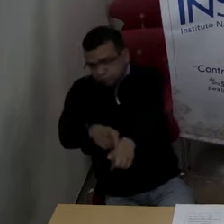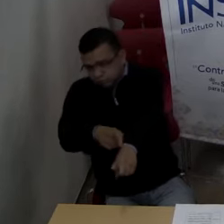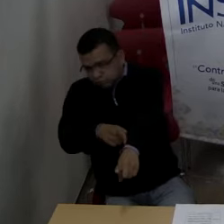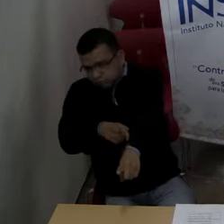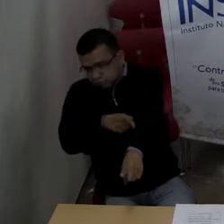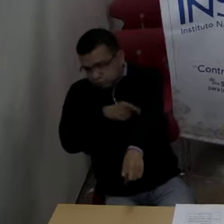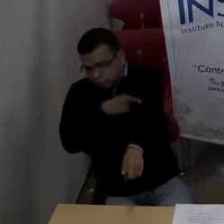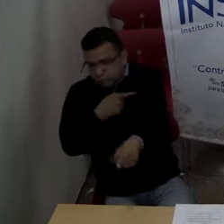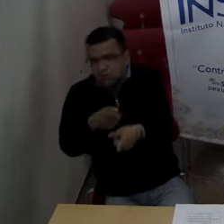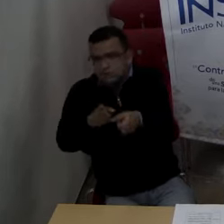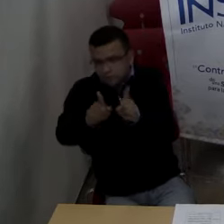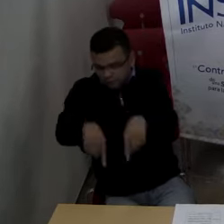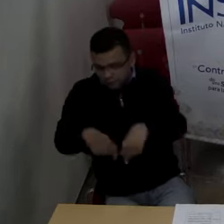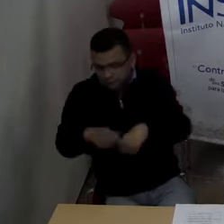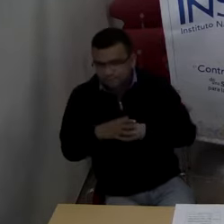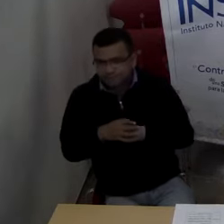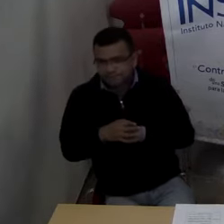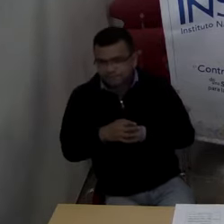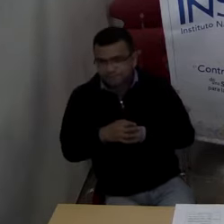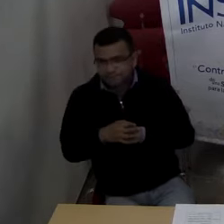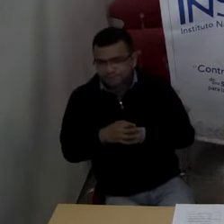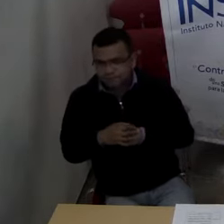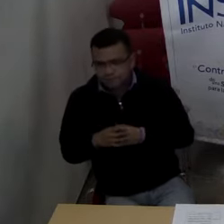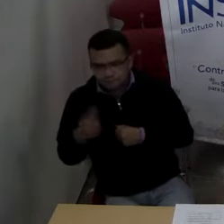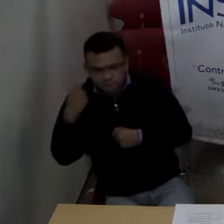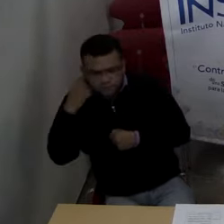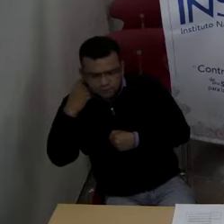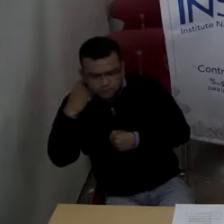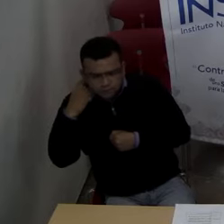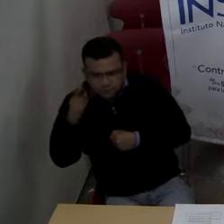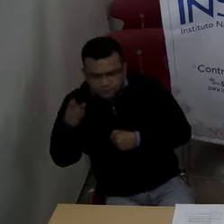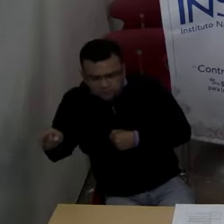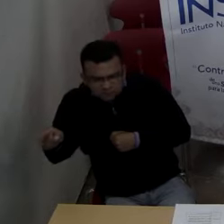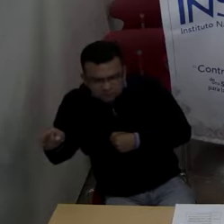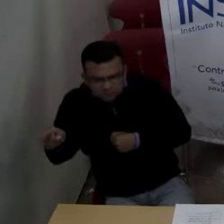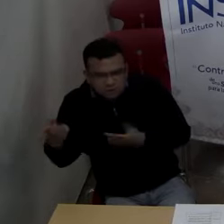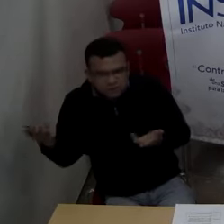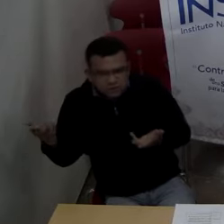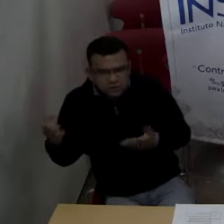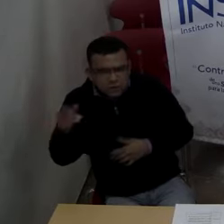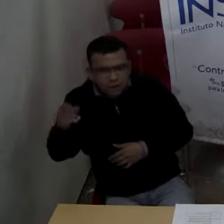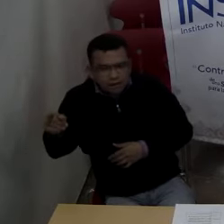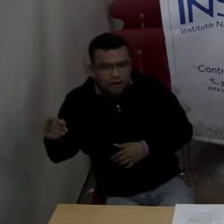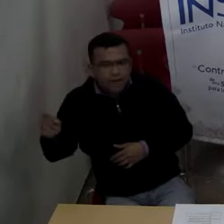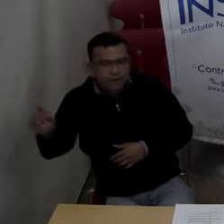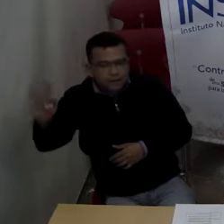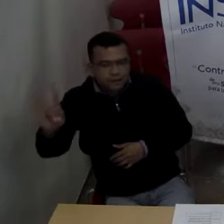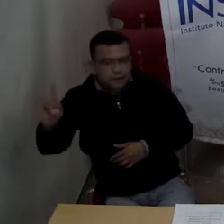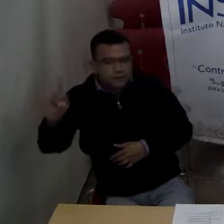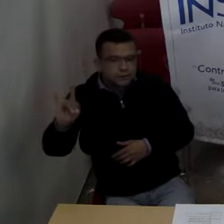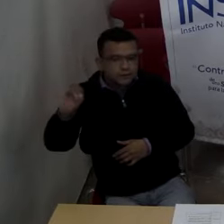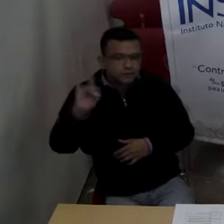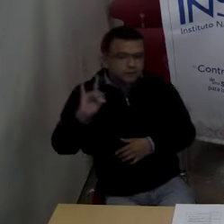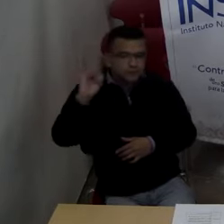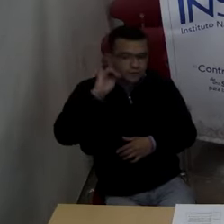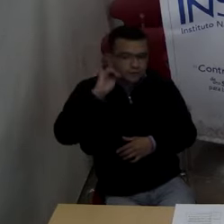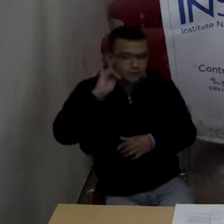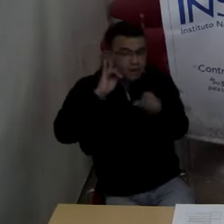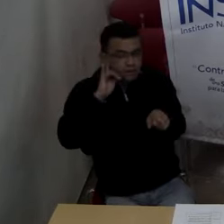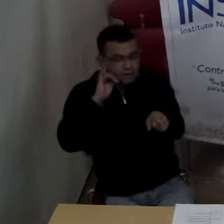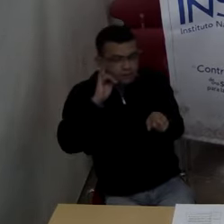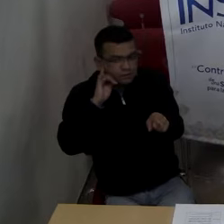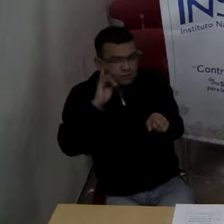La localización es la ubicación de la fuente sonora. Nosotros, a medida